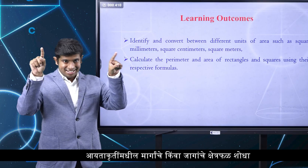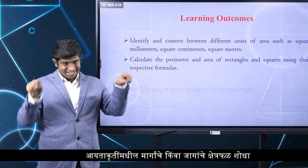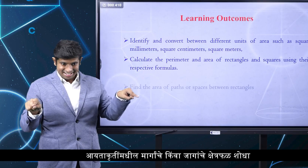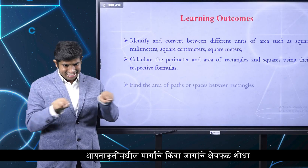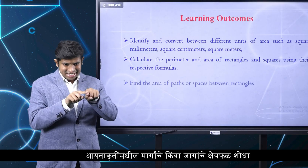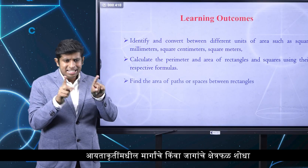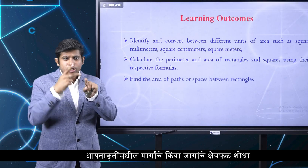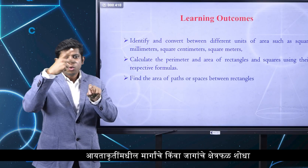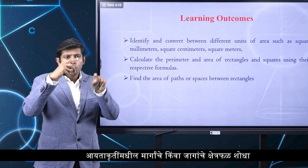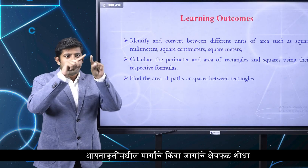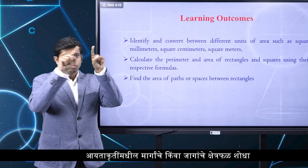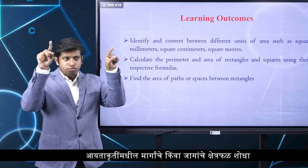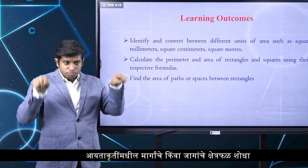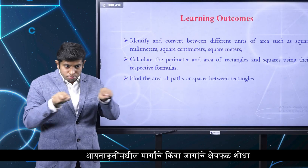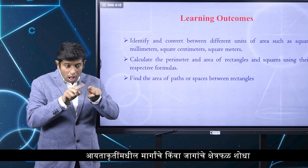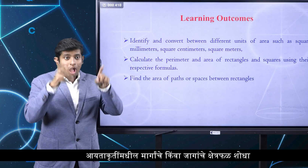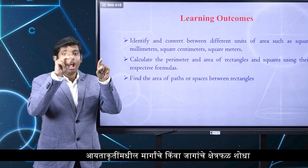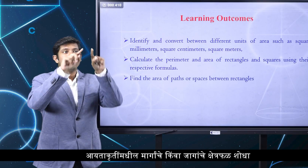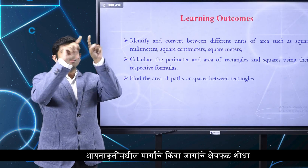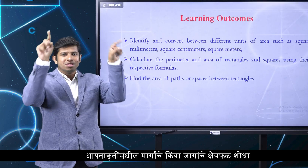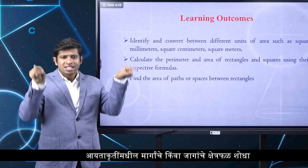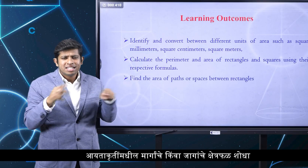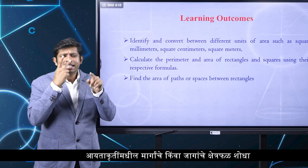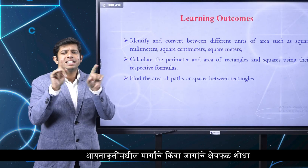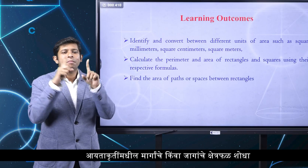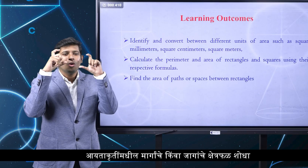आयताकृतीमधील मार्गांचे किंवा जागांचे क्षेत्रफळ शोधा।